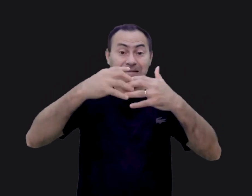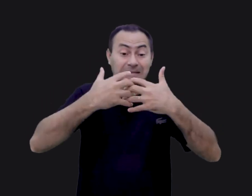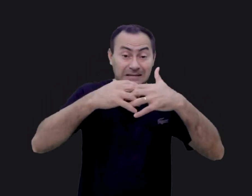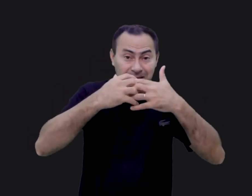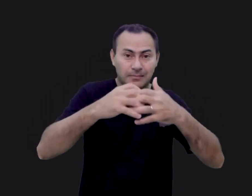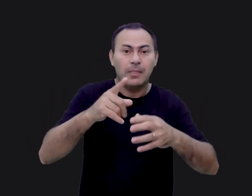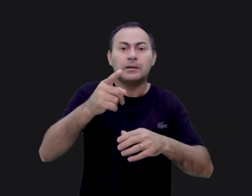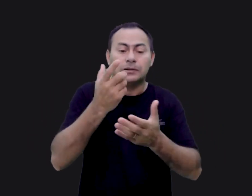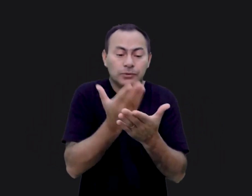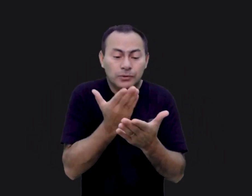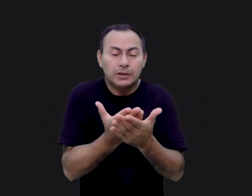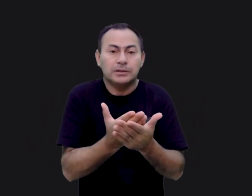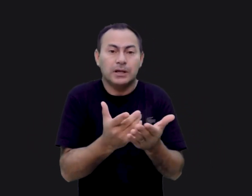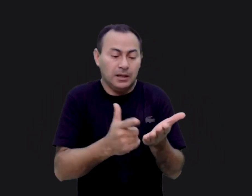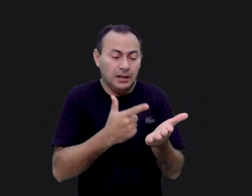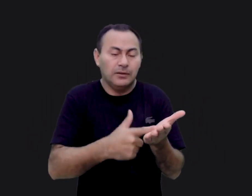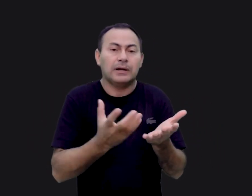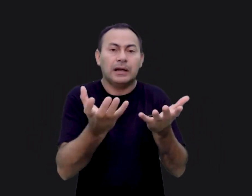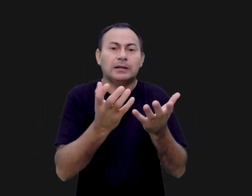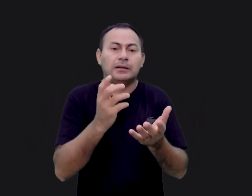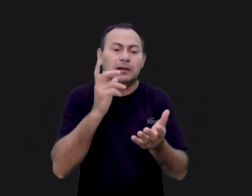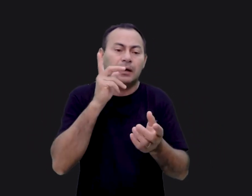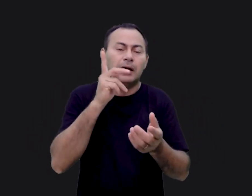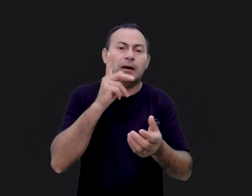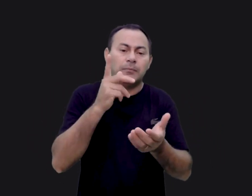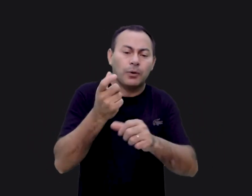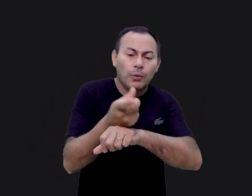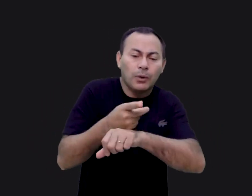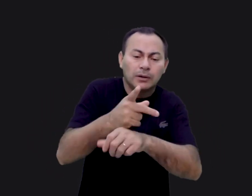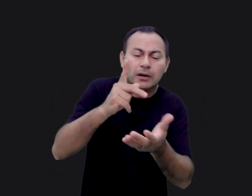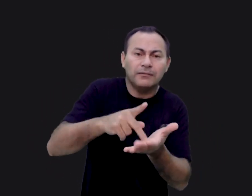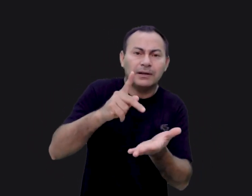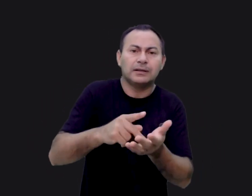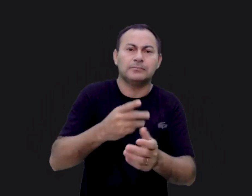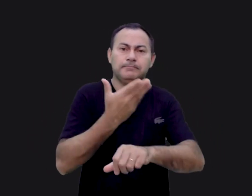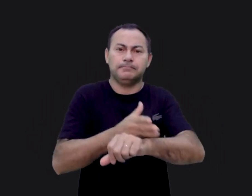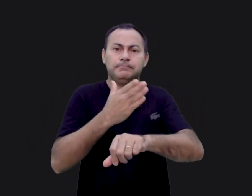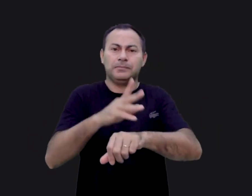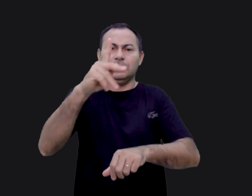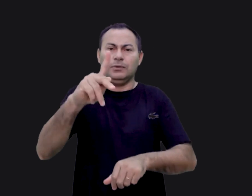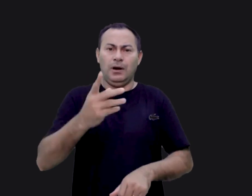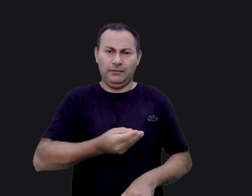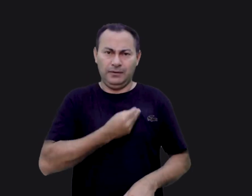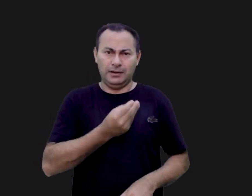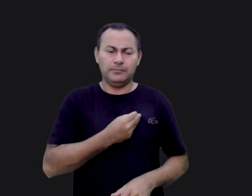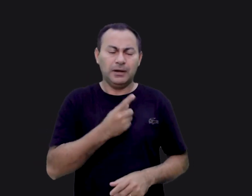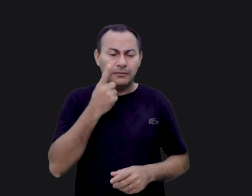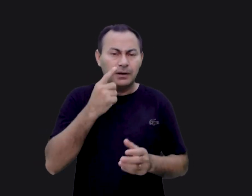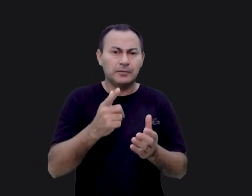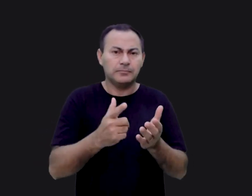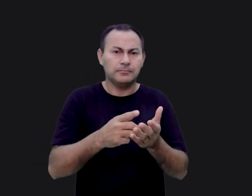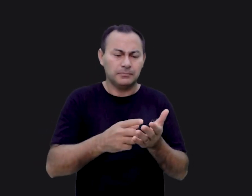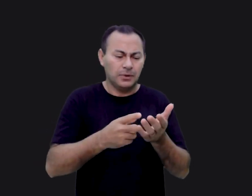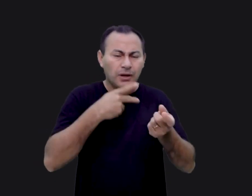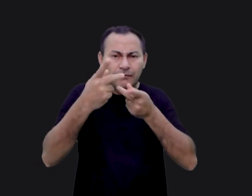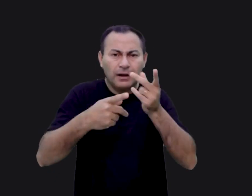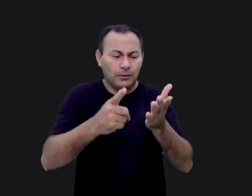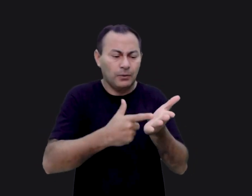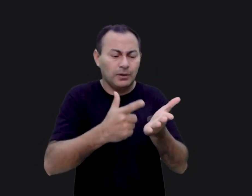estuda esse livro procurando a verdade e desejando aplicá-la na sua vida, descobre que a mensagem do livro de Números é uma incrível e